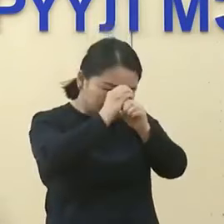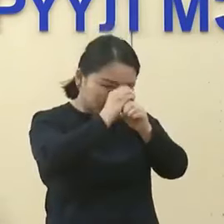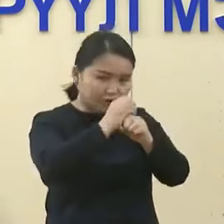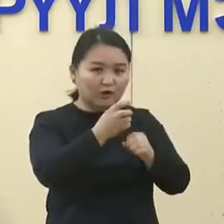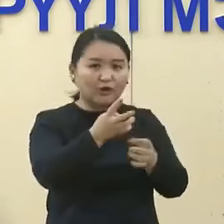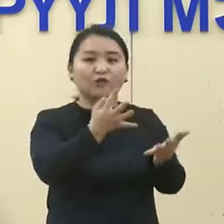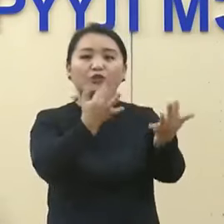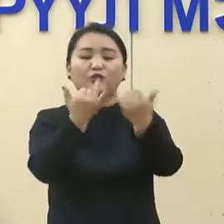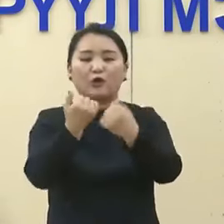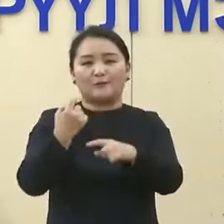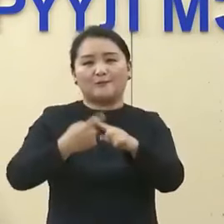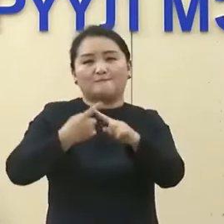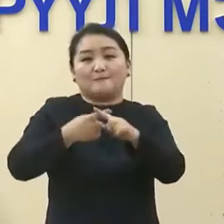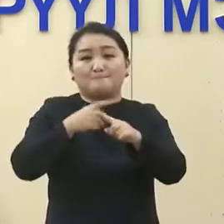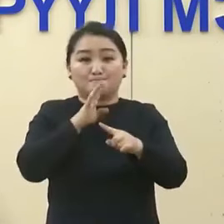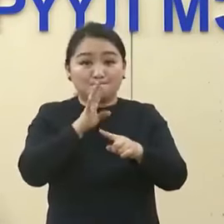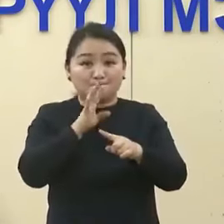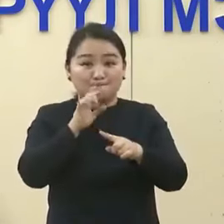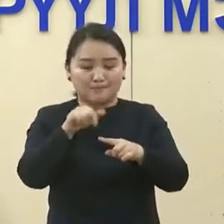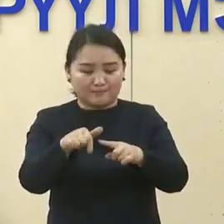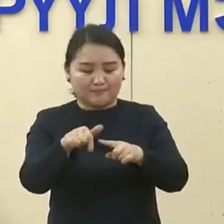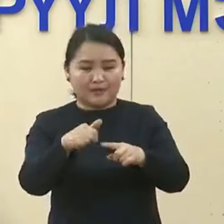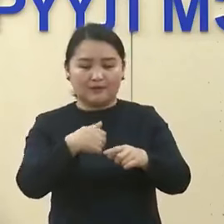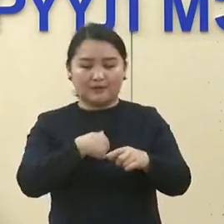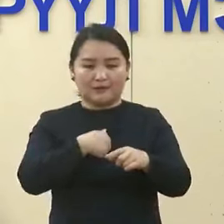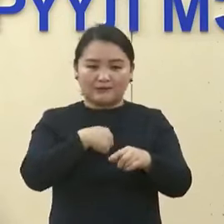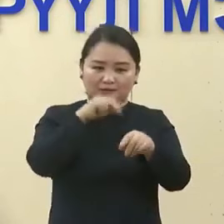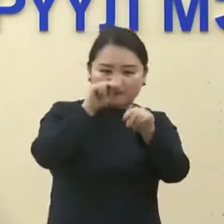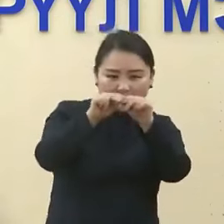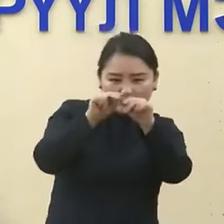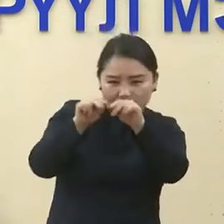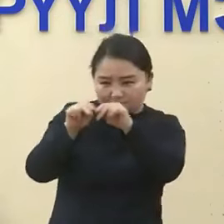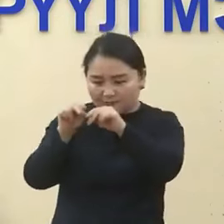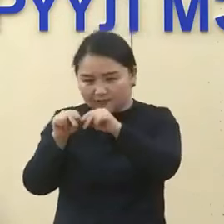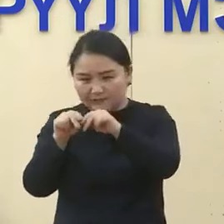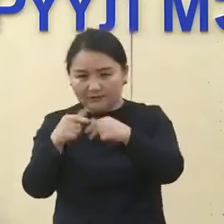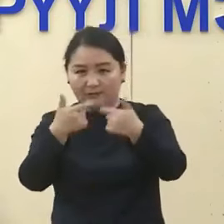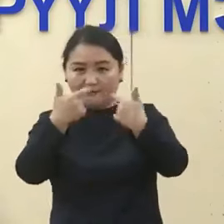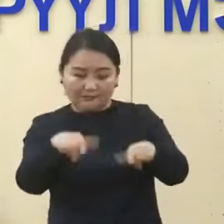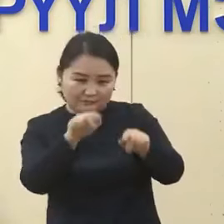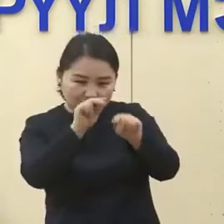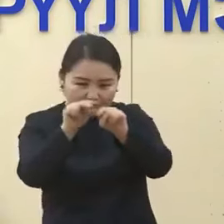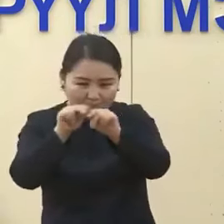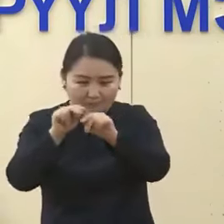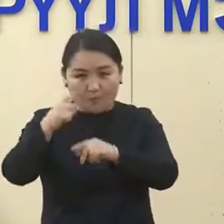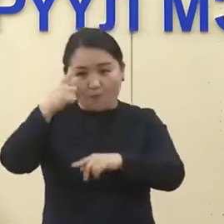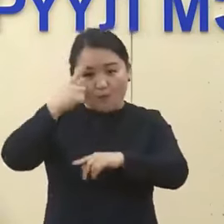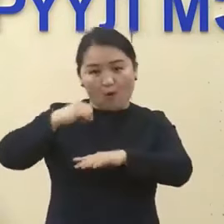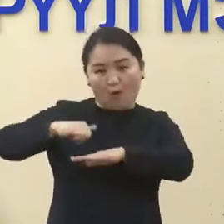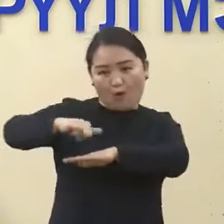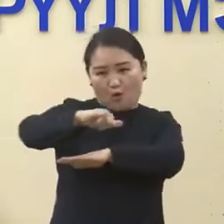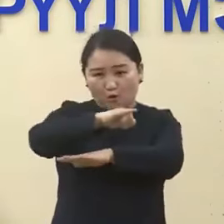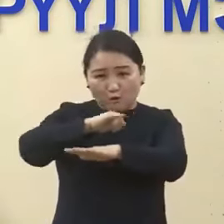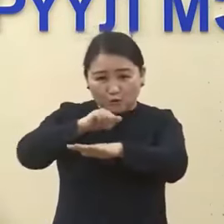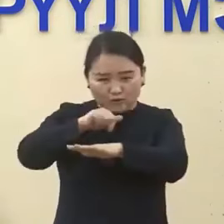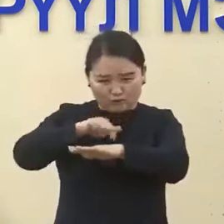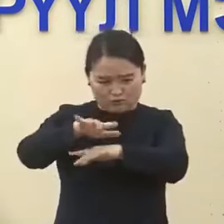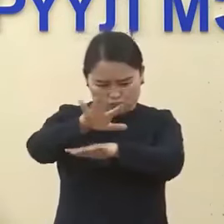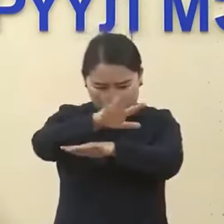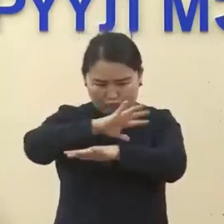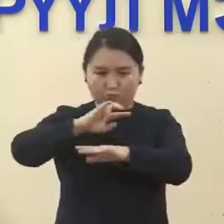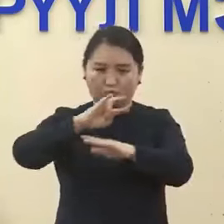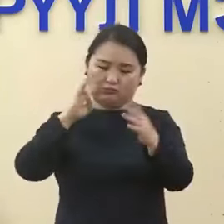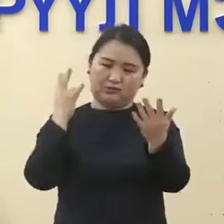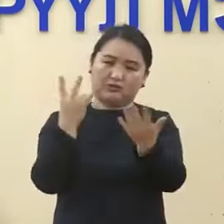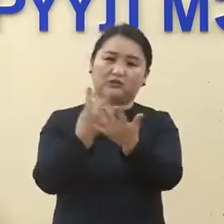энэ дээр бол бид нар тандалтын шугамар буюу бүх Монгол улсын улс орон даяар улс